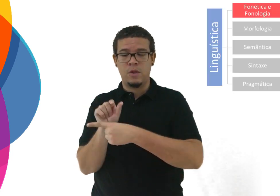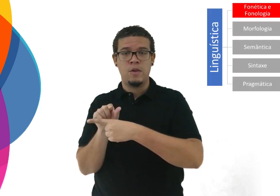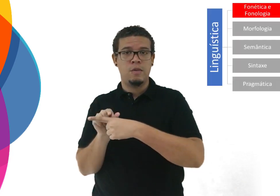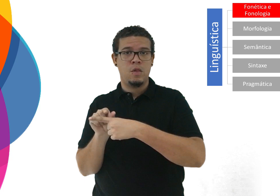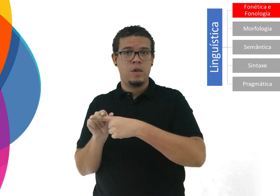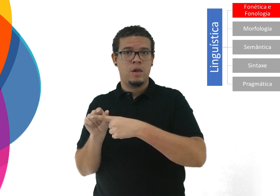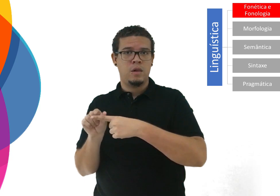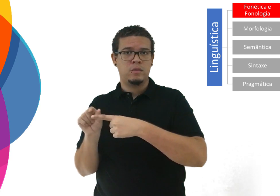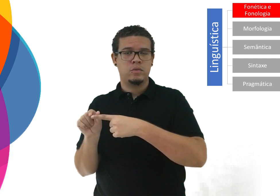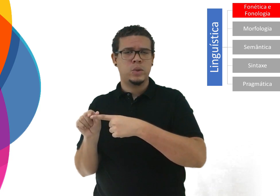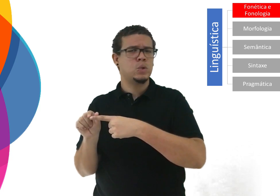fonética.